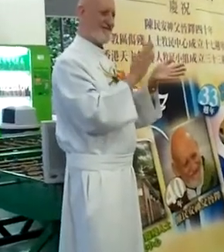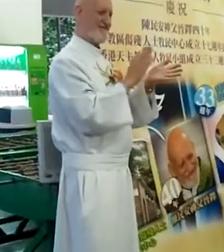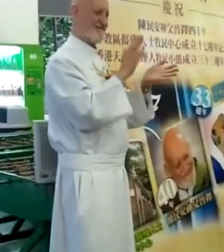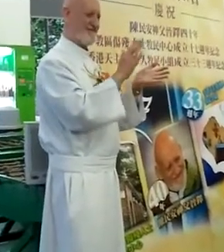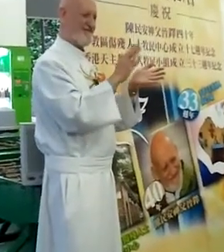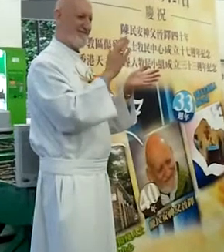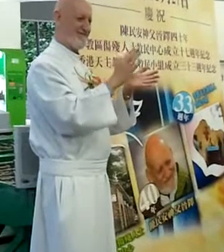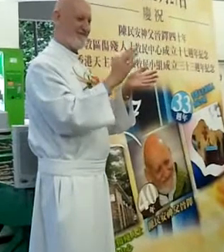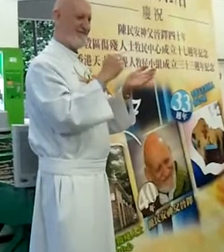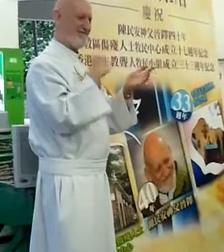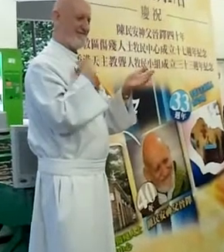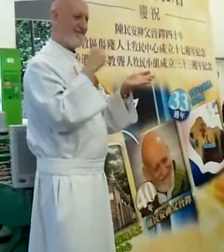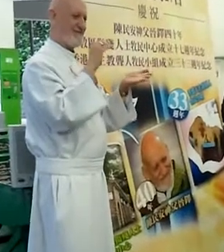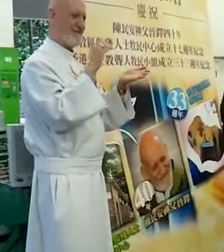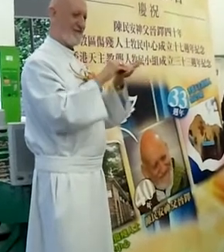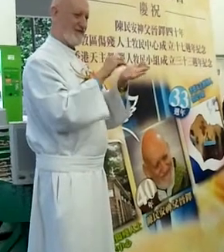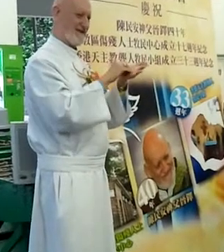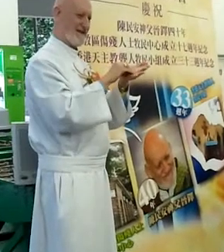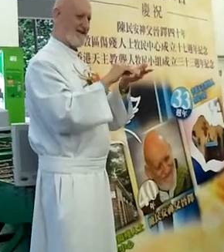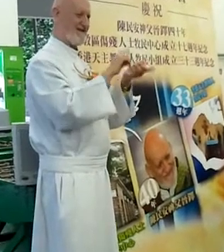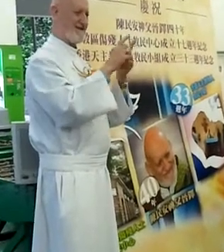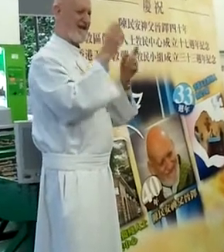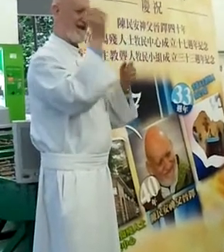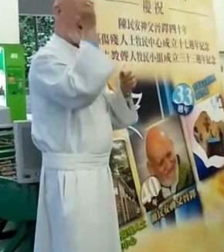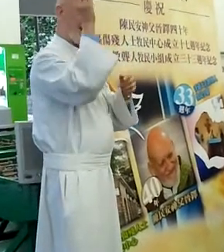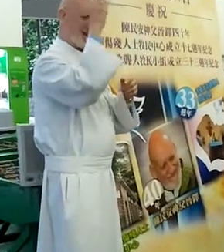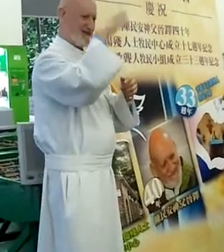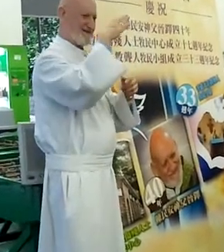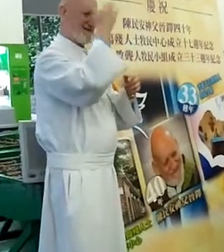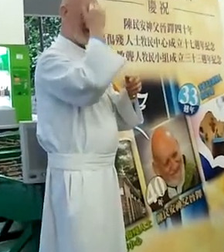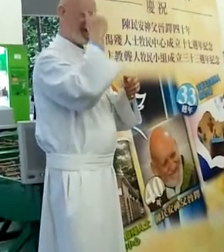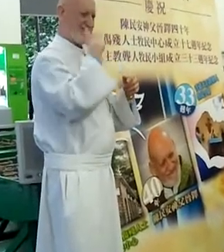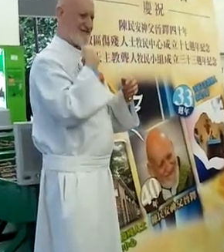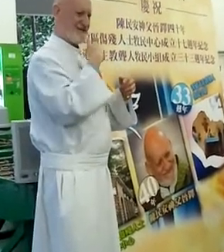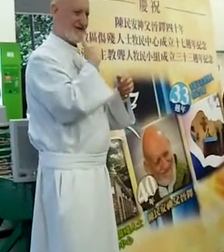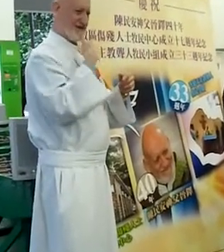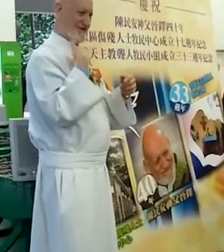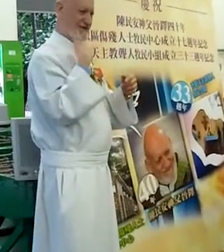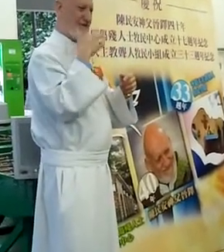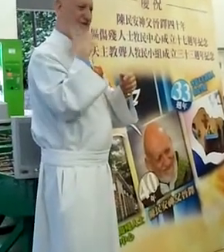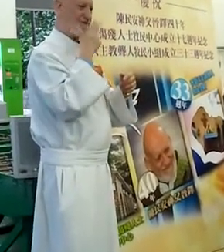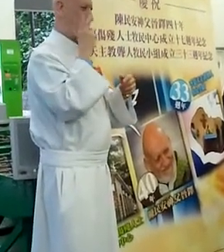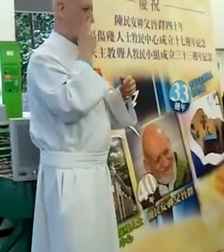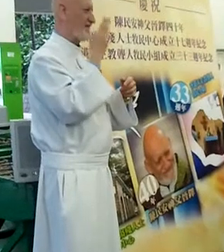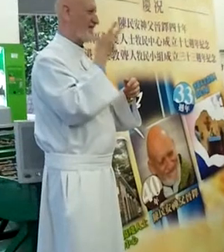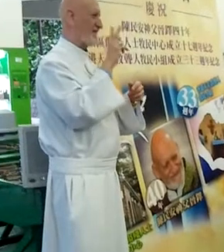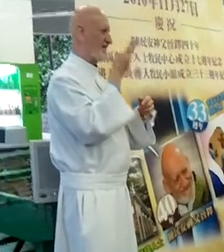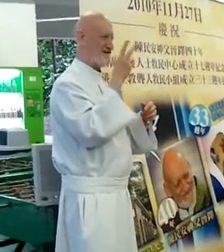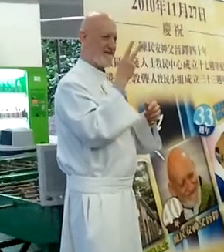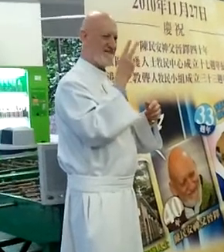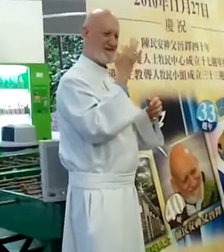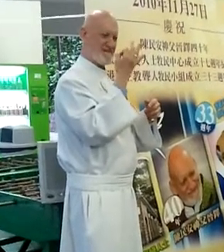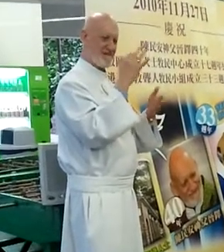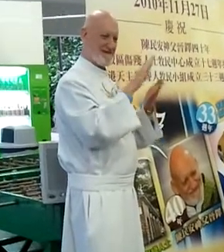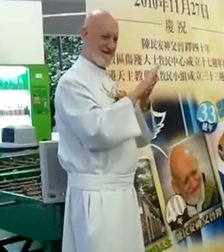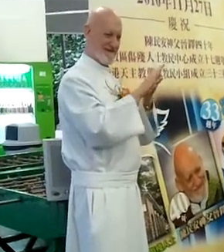給信心我，讓我一步一步這樣去跟隨他。那最後呢，我都領洗成為